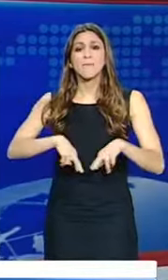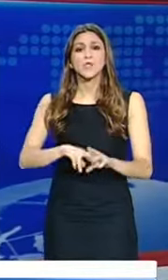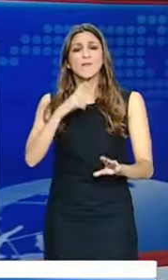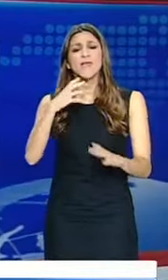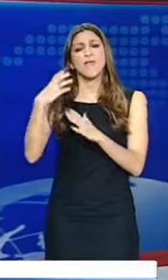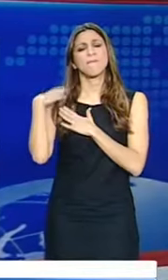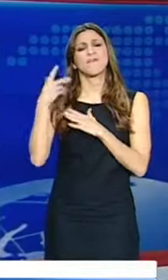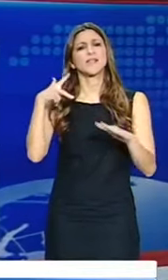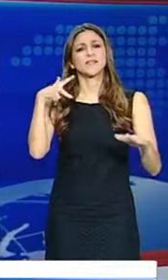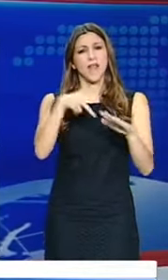Υπότιτλοι AUTHORWAVE